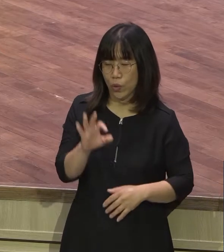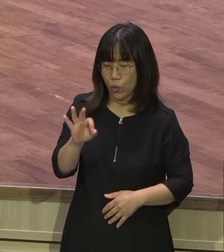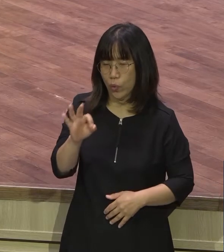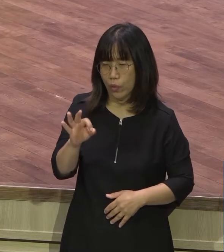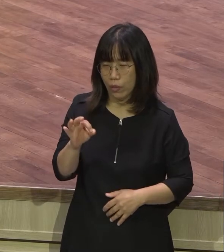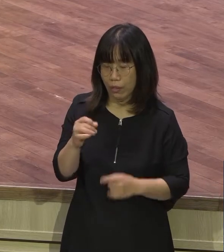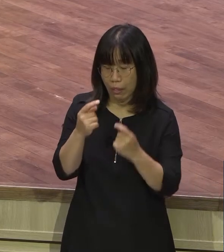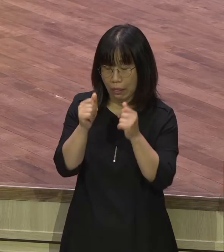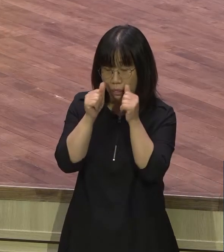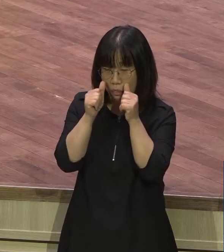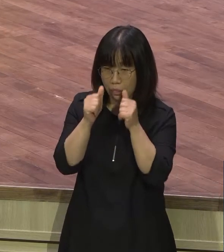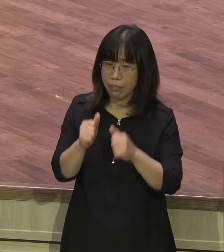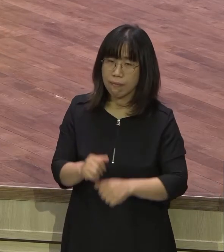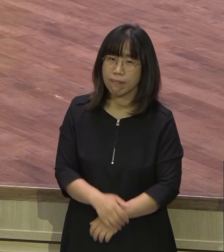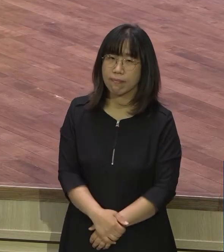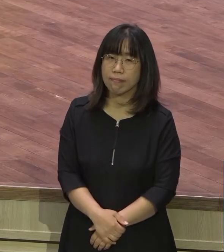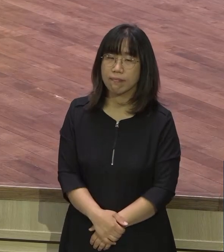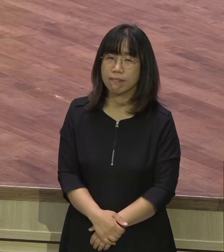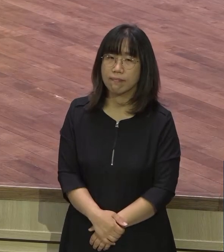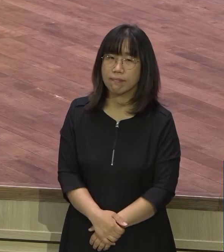인생을 그래 삽니까